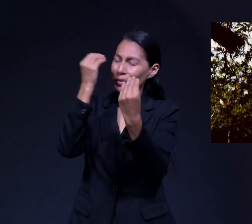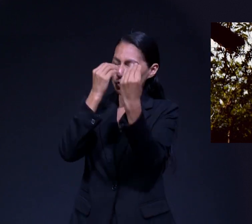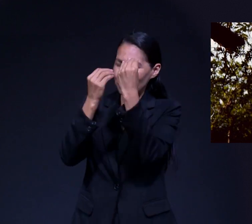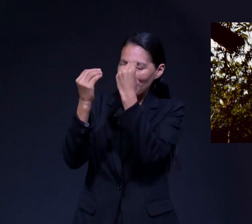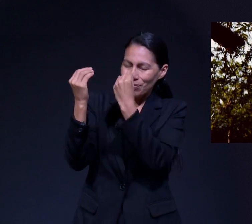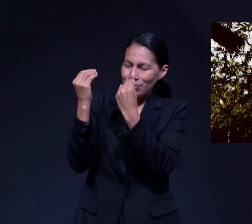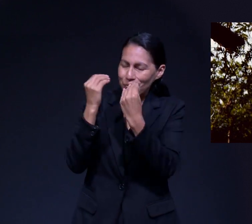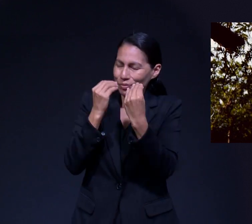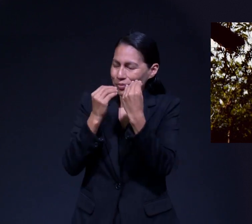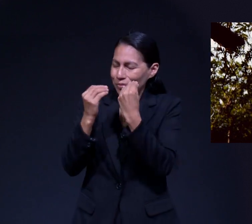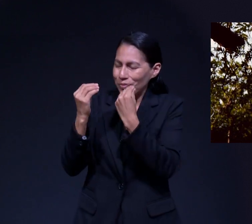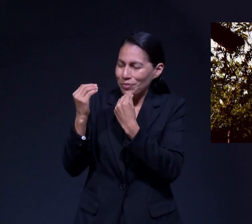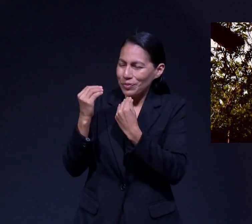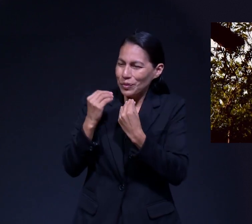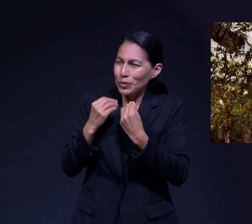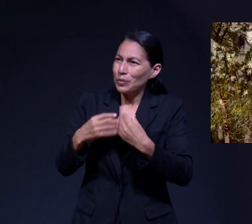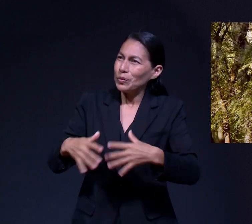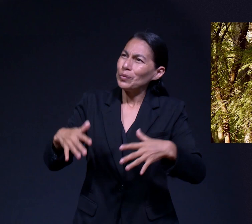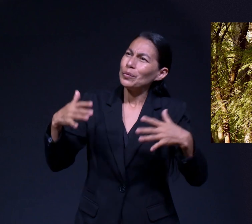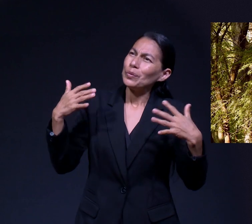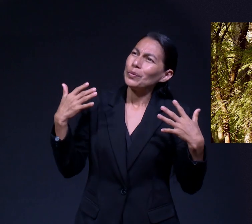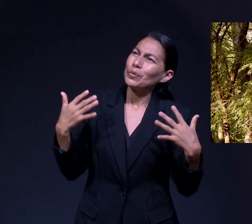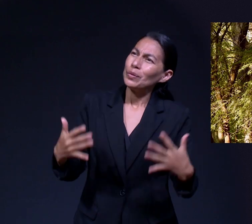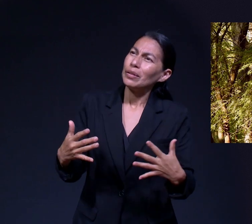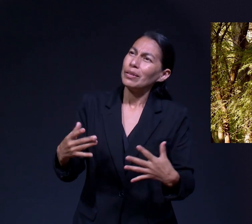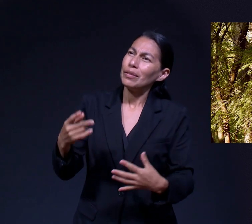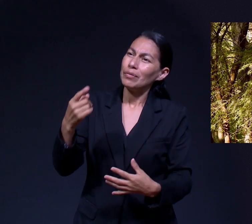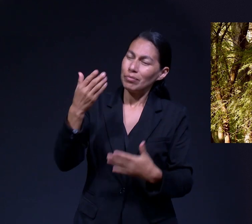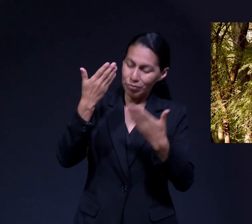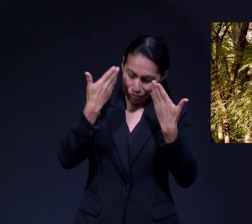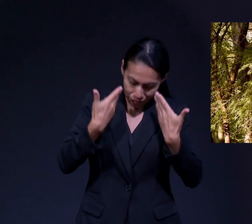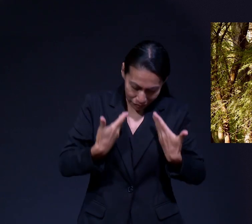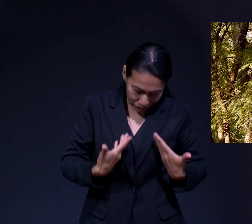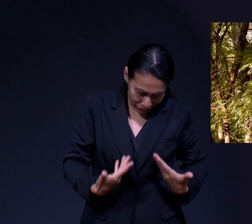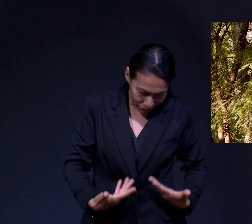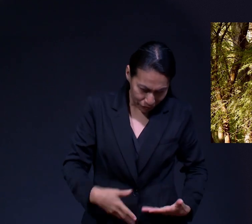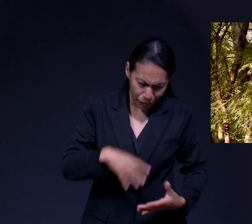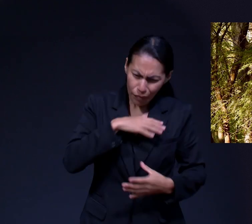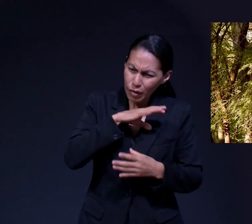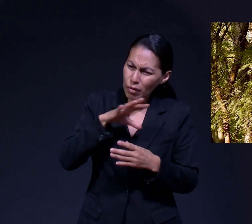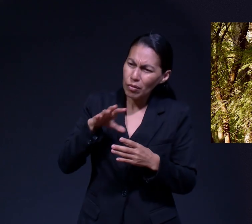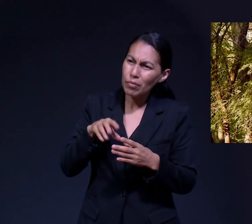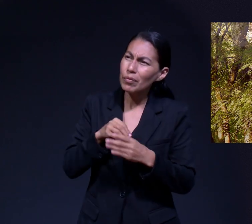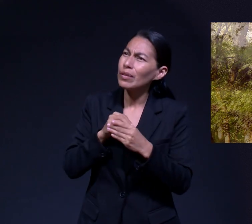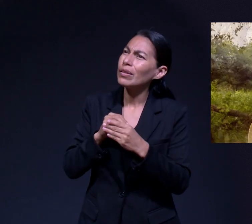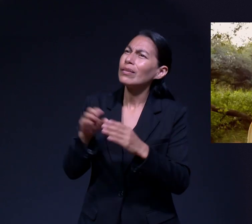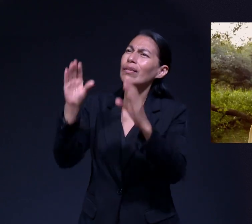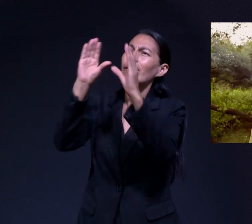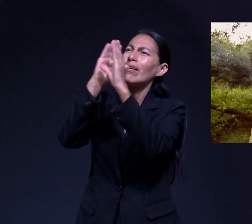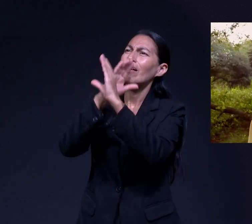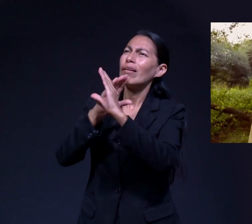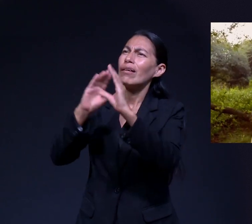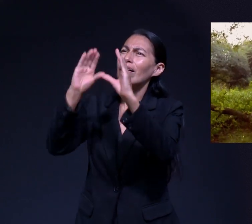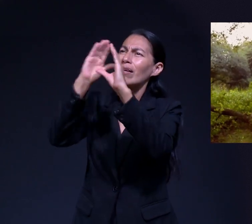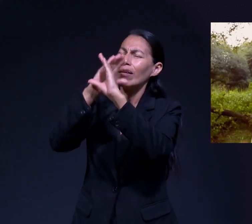Sabe y canta, tú me formaste